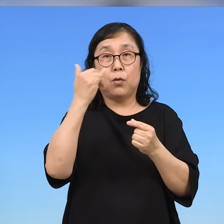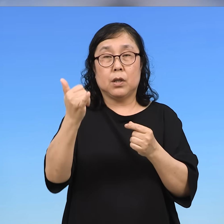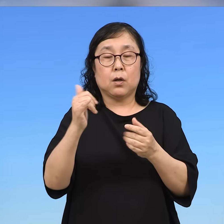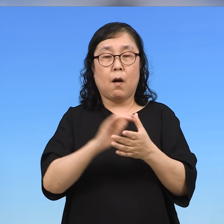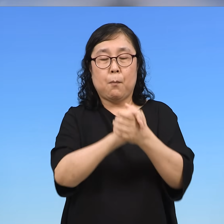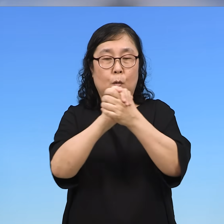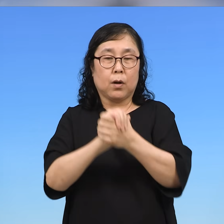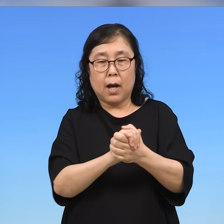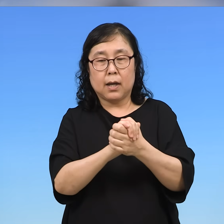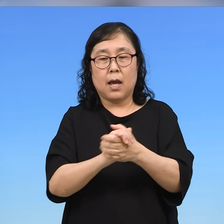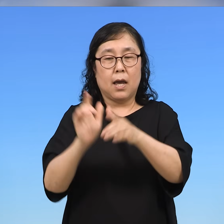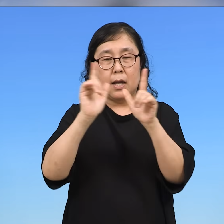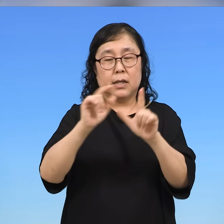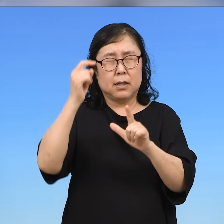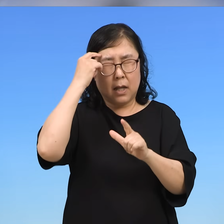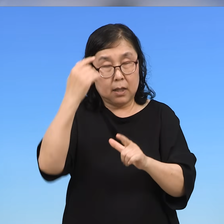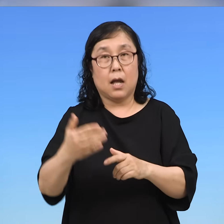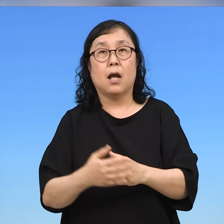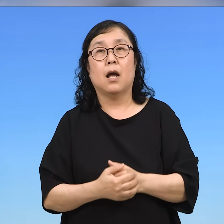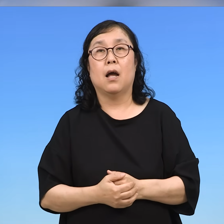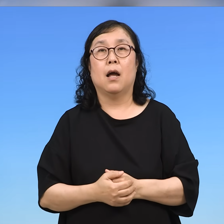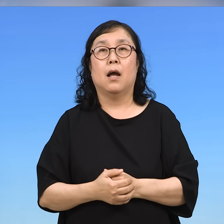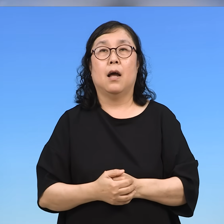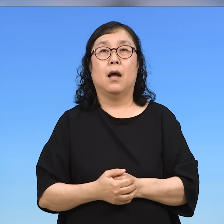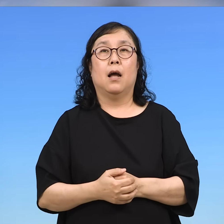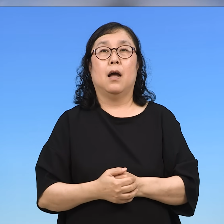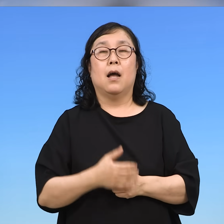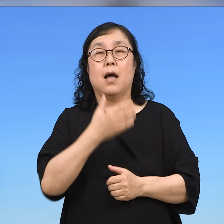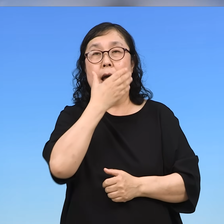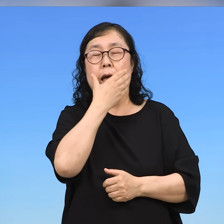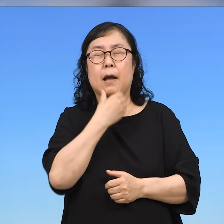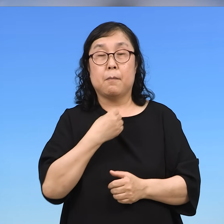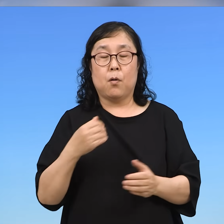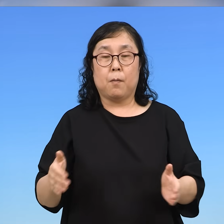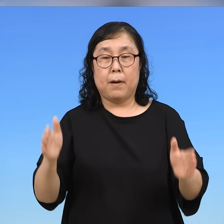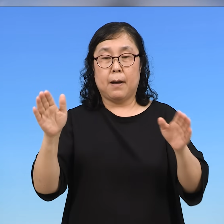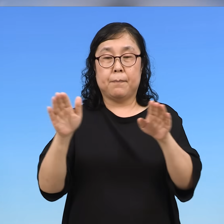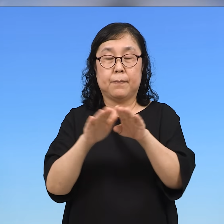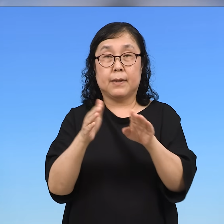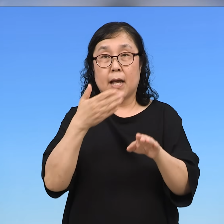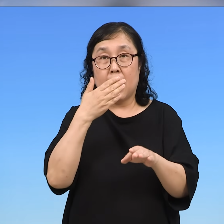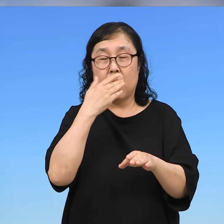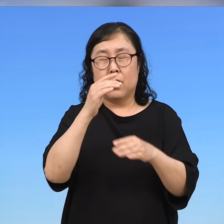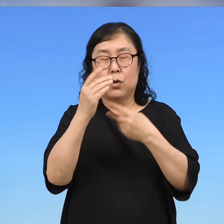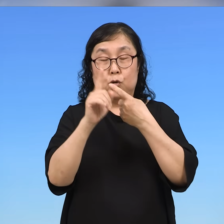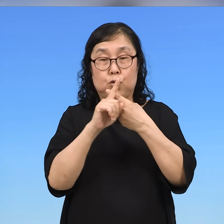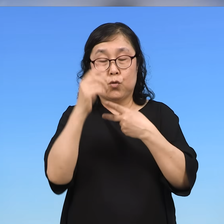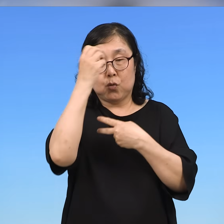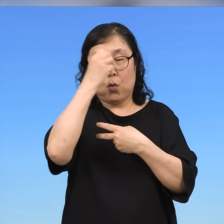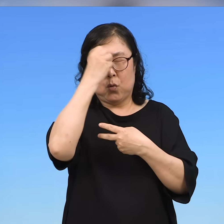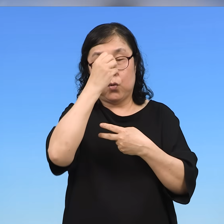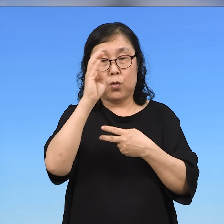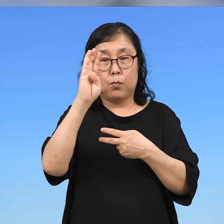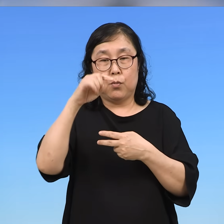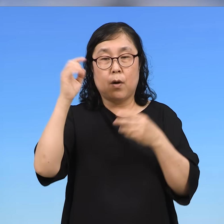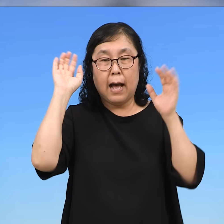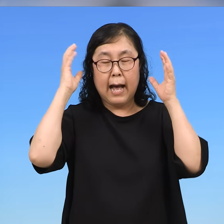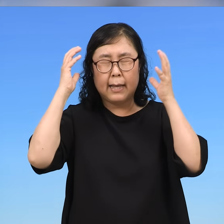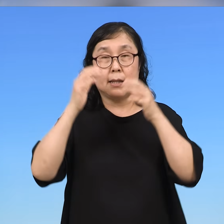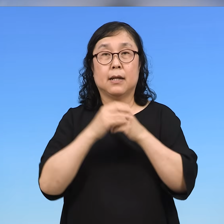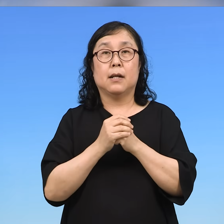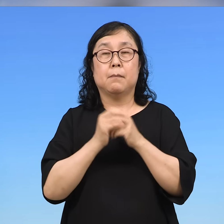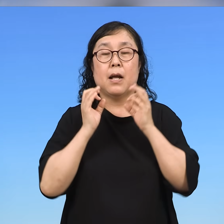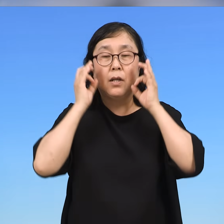더불어 화목하게 지내는가. 지난주에 여러분 그 행복 밥상, 거기에 중고등부 아이들, 저는 뭐 밥 차려